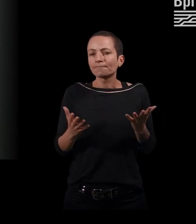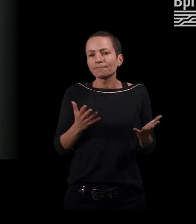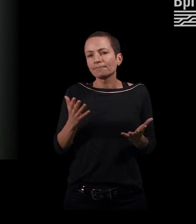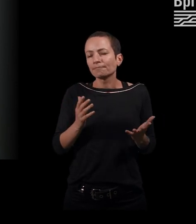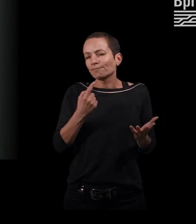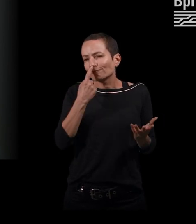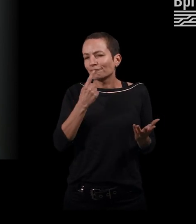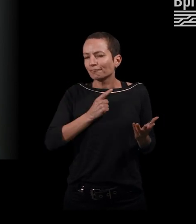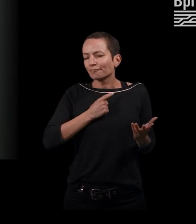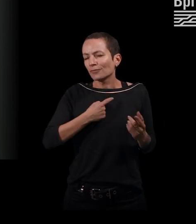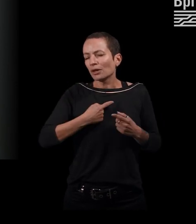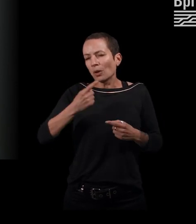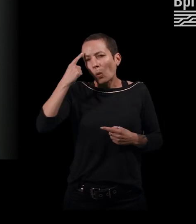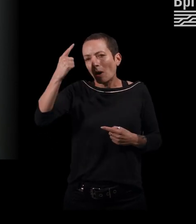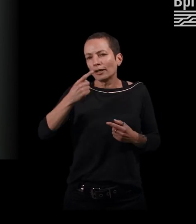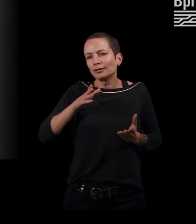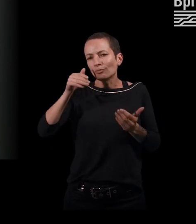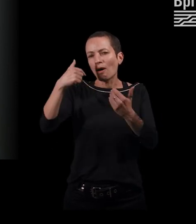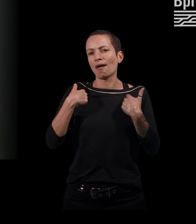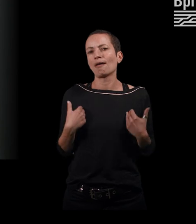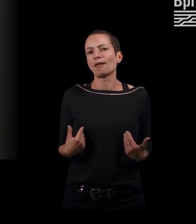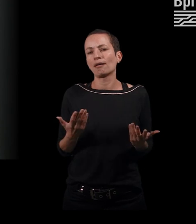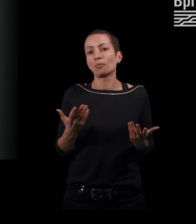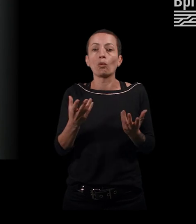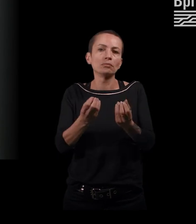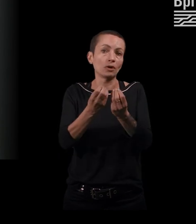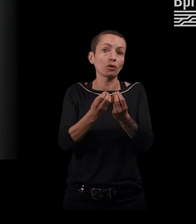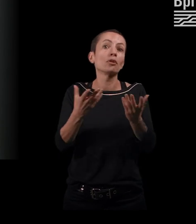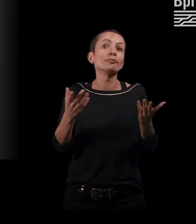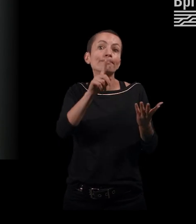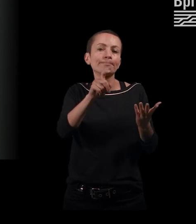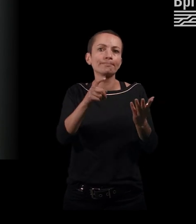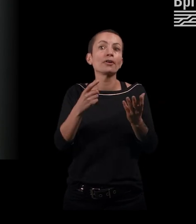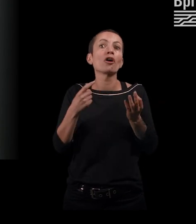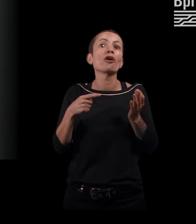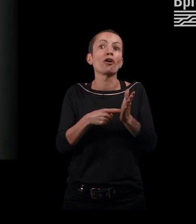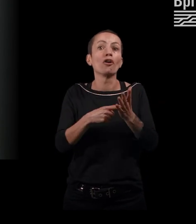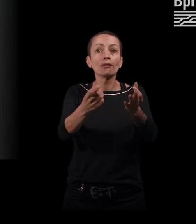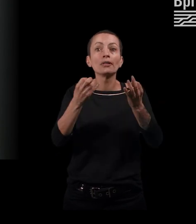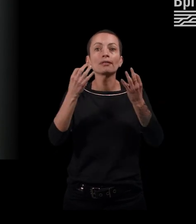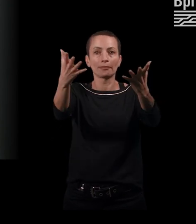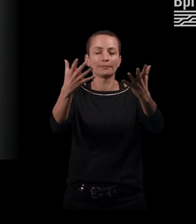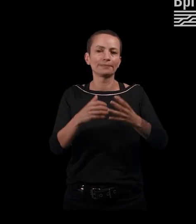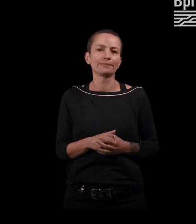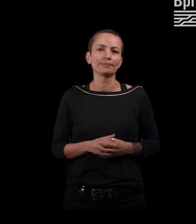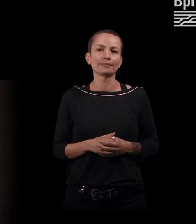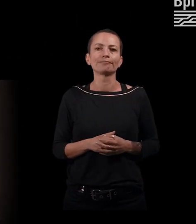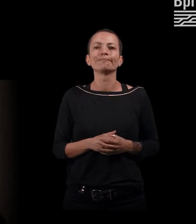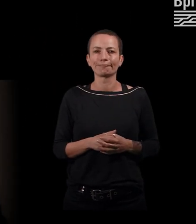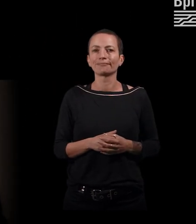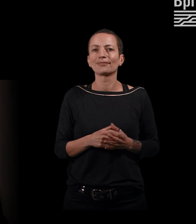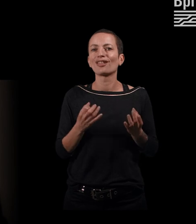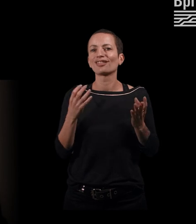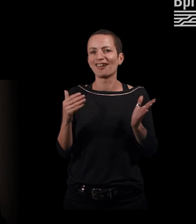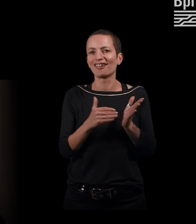Mais moi, je veux y croire et malheureusement, la question c'est combien de temps cela prendra-t-il ? Encore le temps